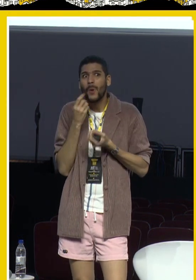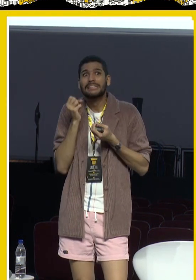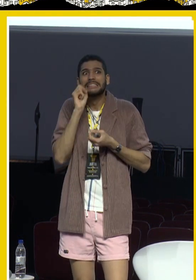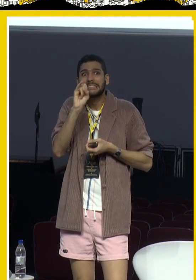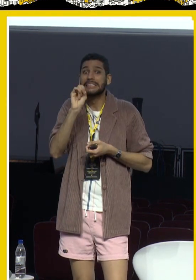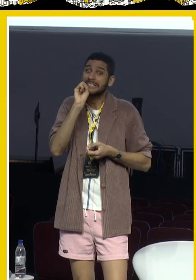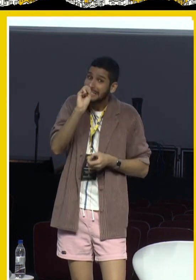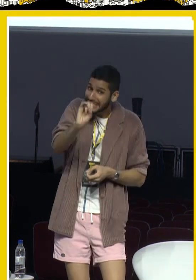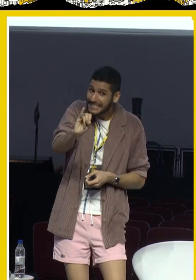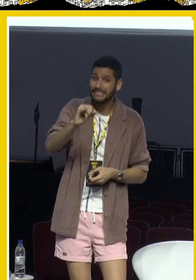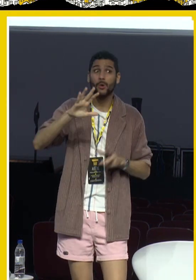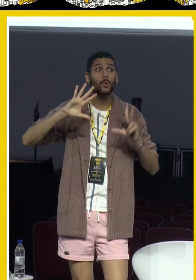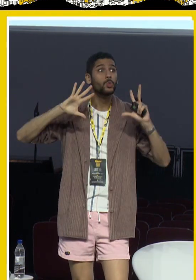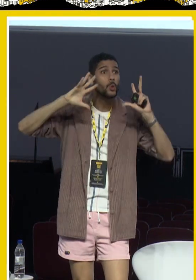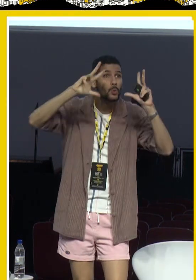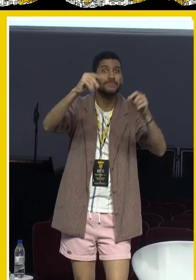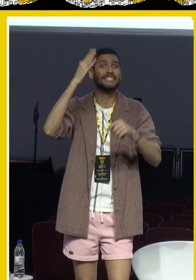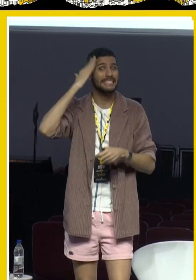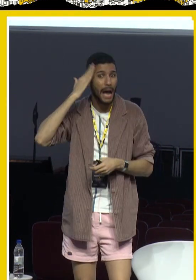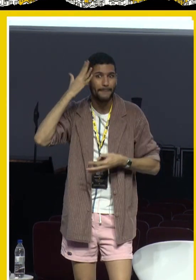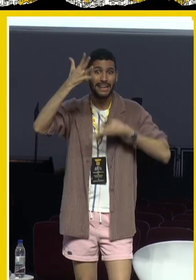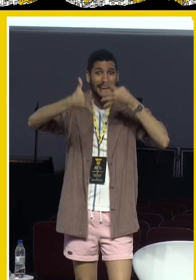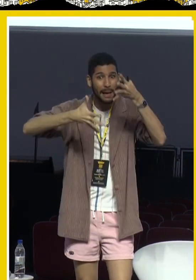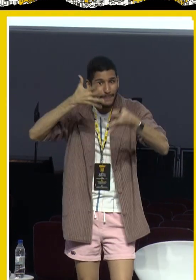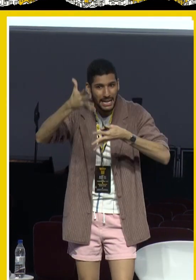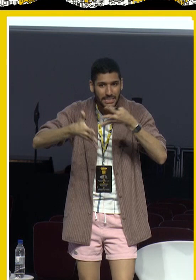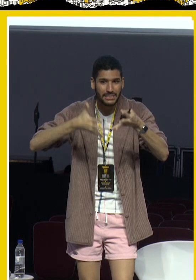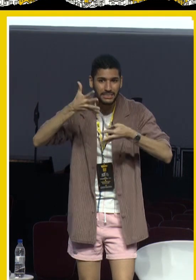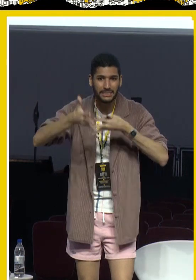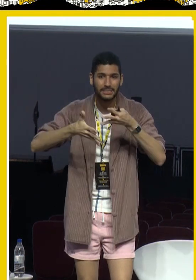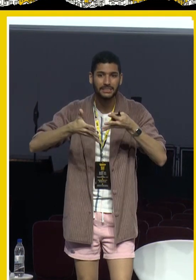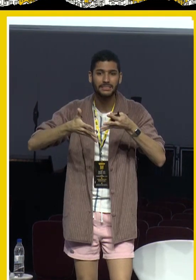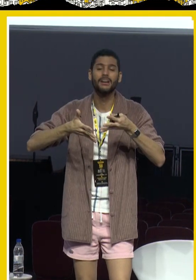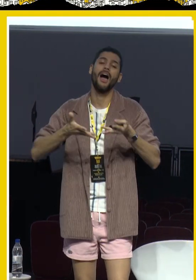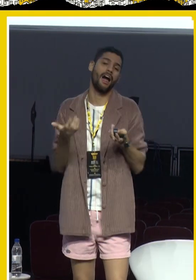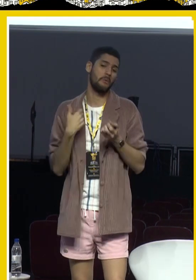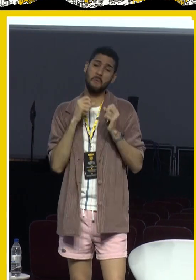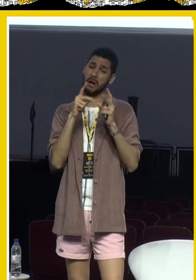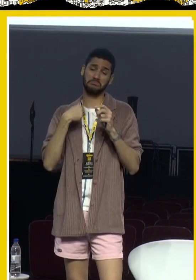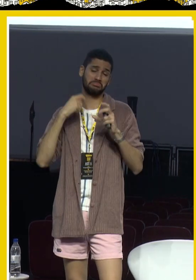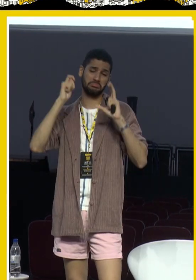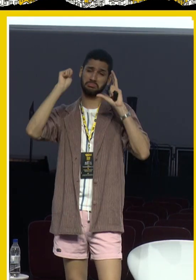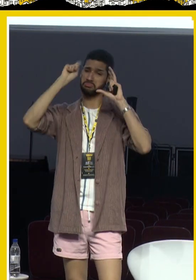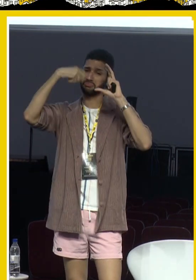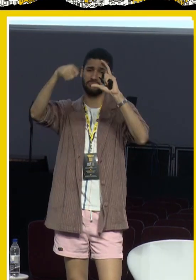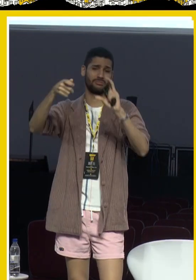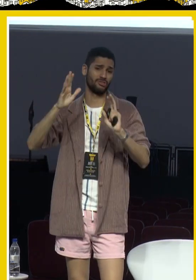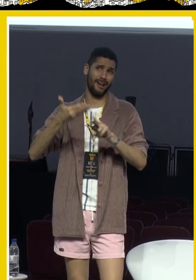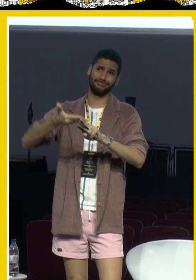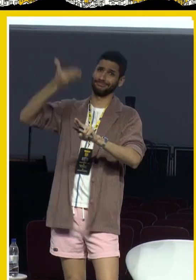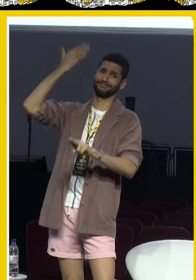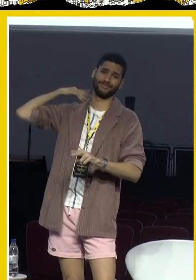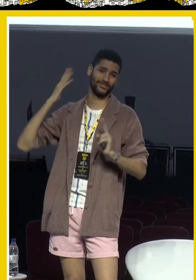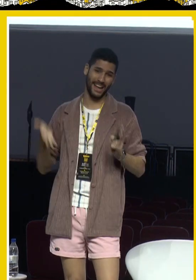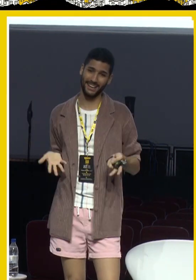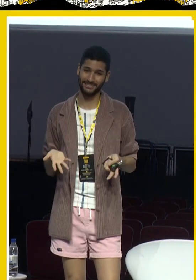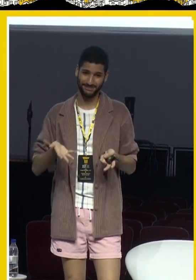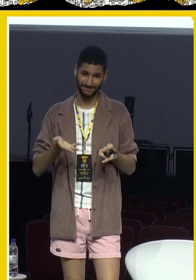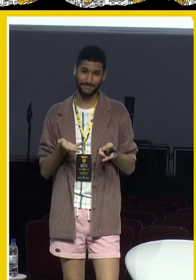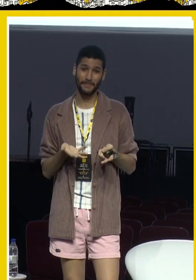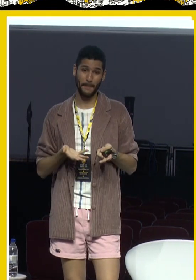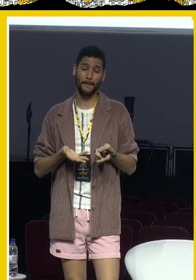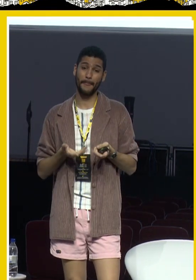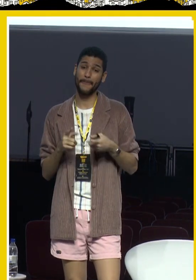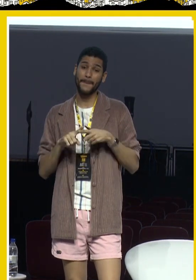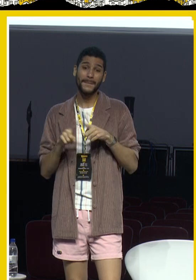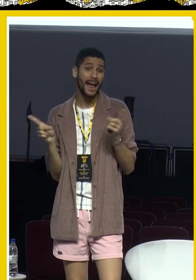mas eu quero colocar a legenda se todas as pessoas soubessem libras e aí não precisaria de fazer legenda nem